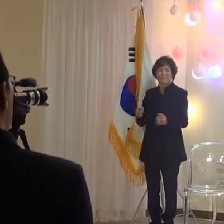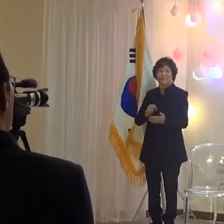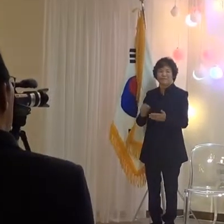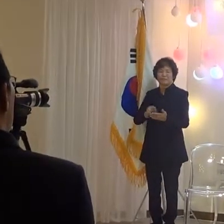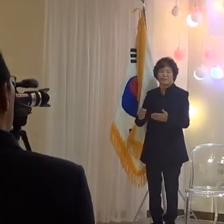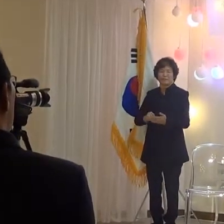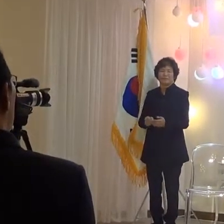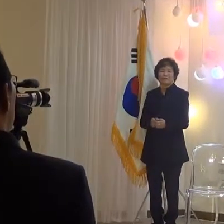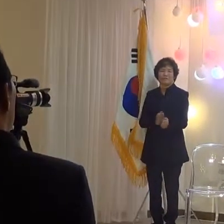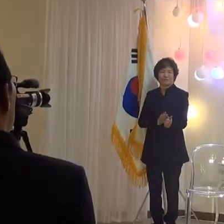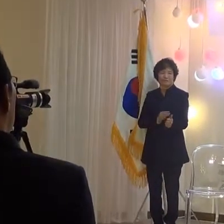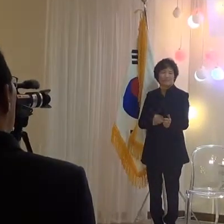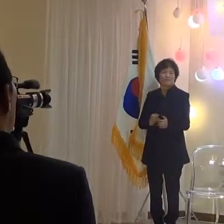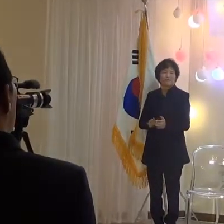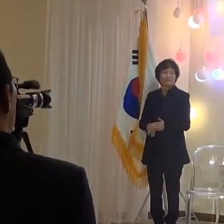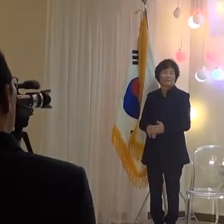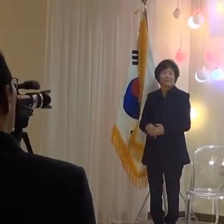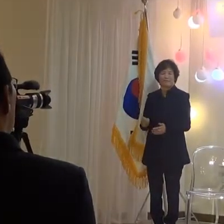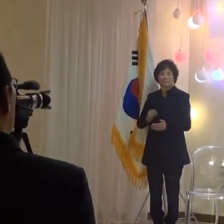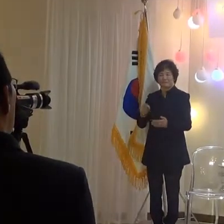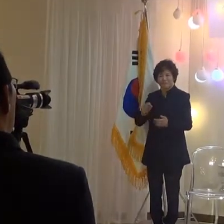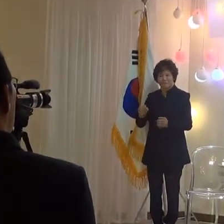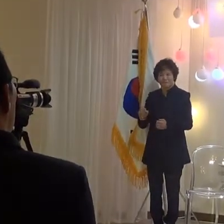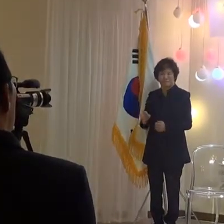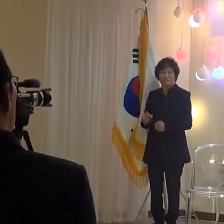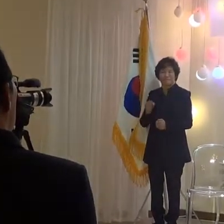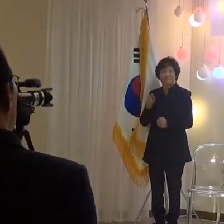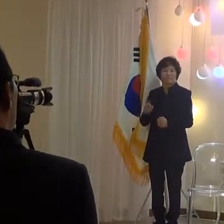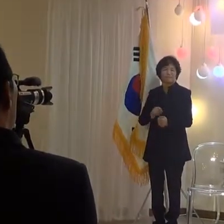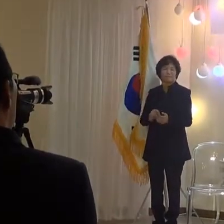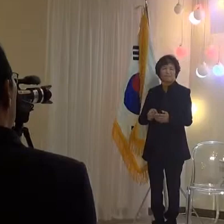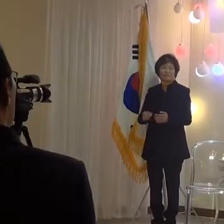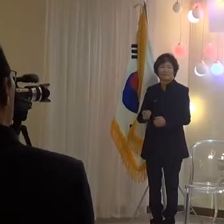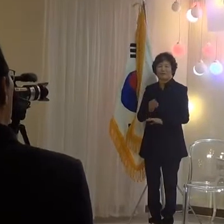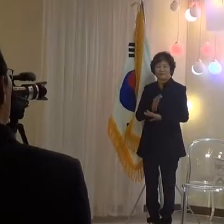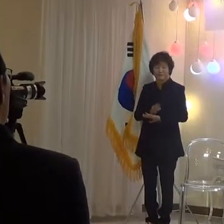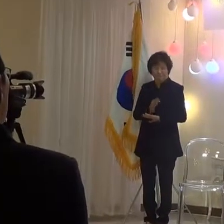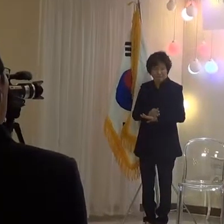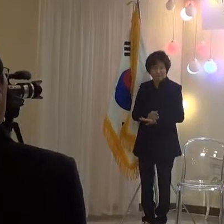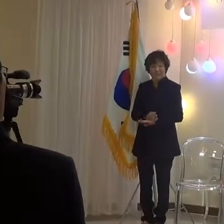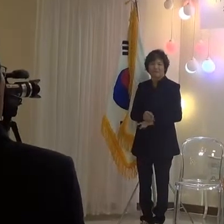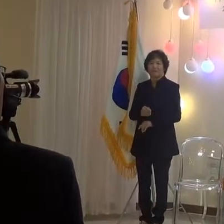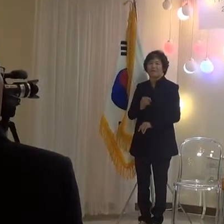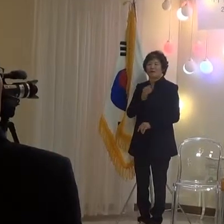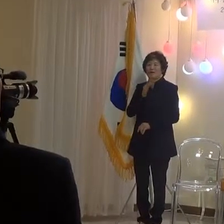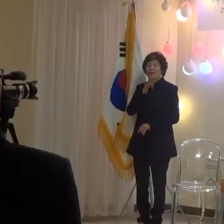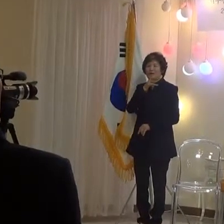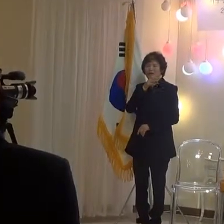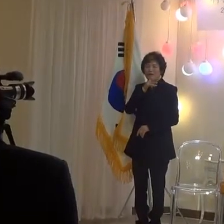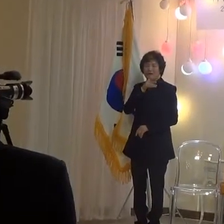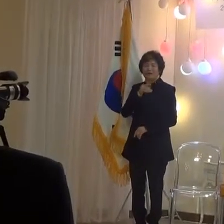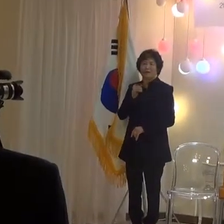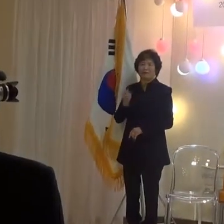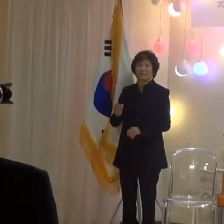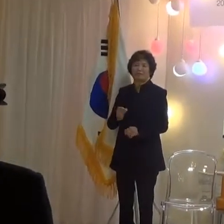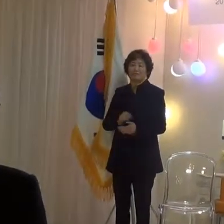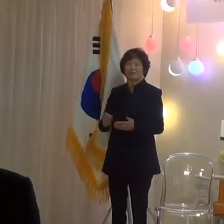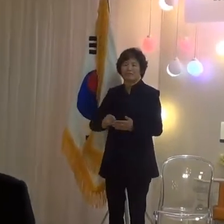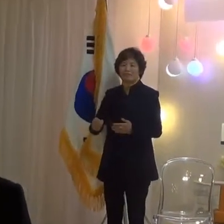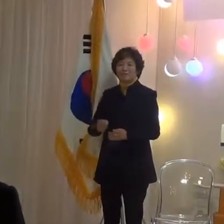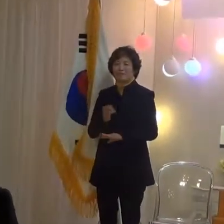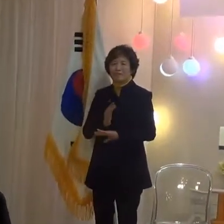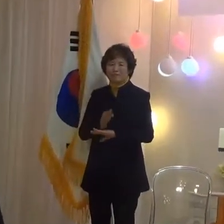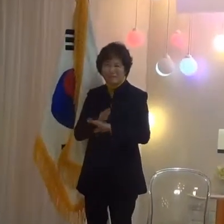할 때 제가 글을 썼는데 그 글에 대해서 너무나 감사하더라고요. 그래서 저 글에 대해서 감사하는